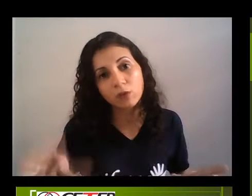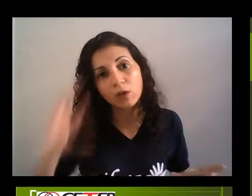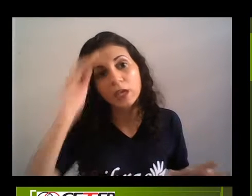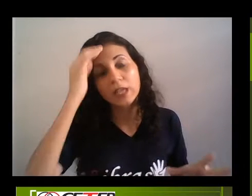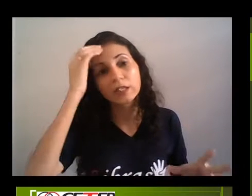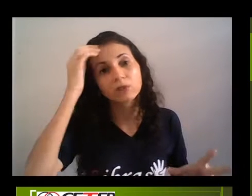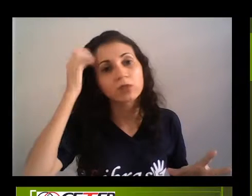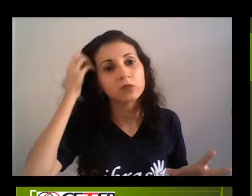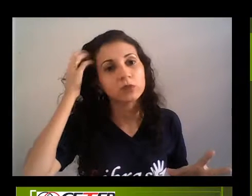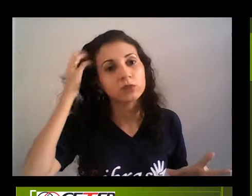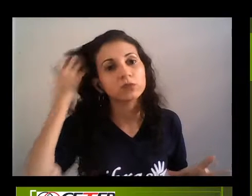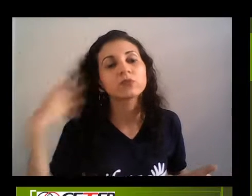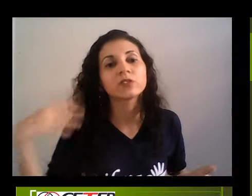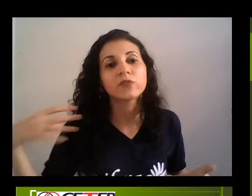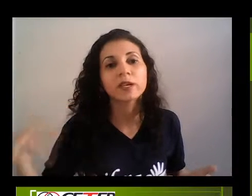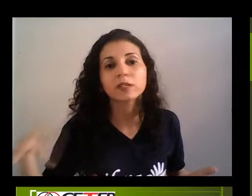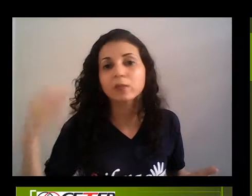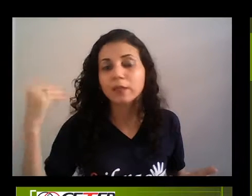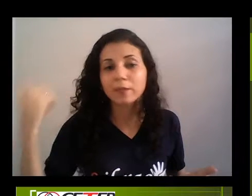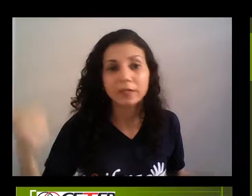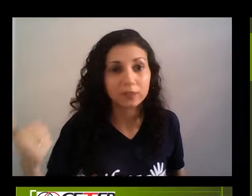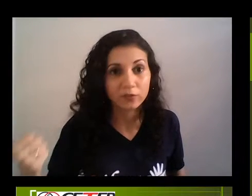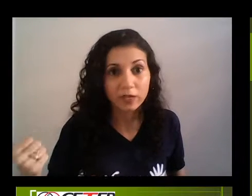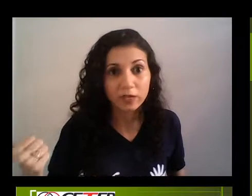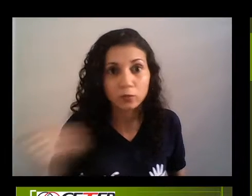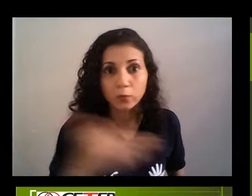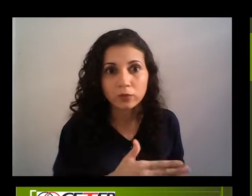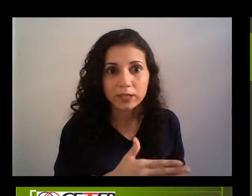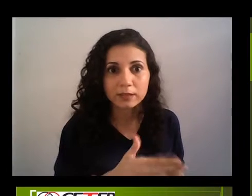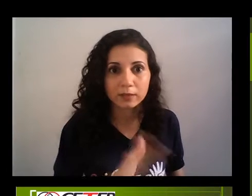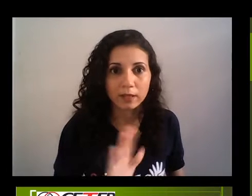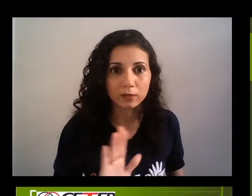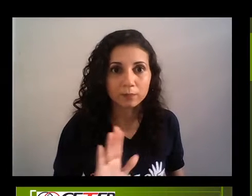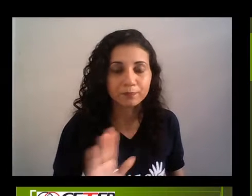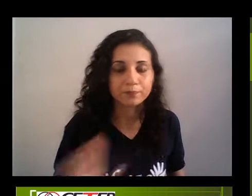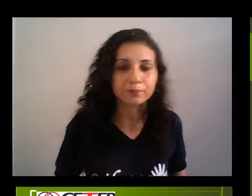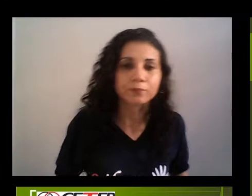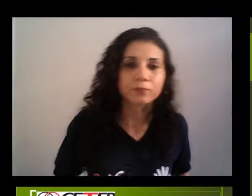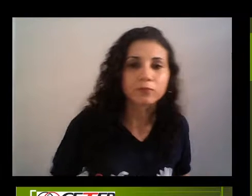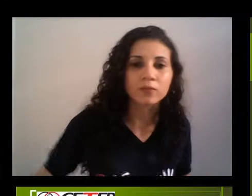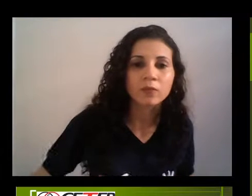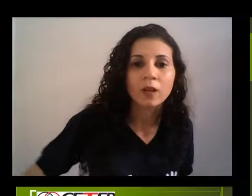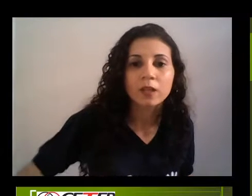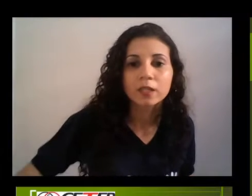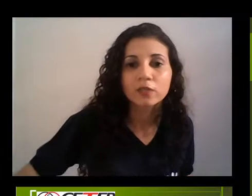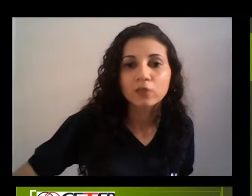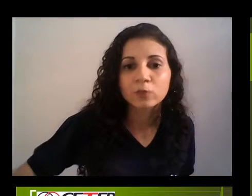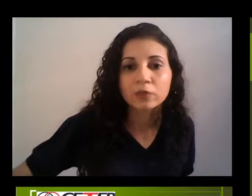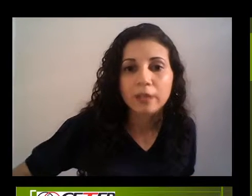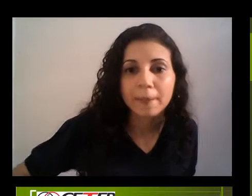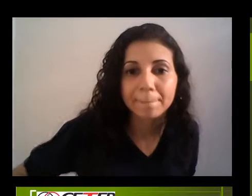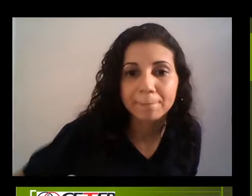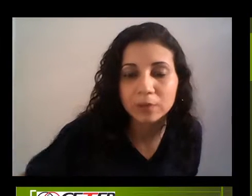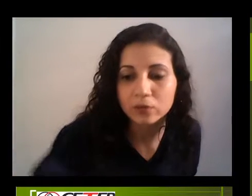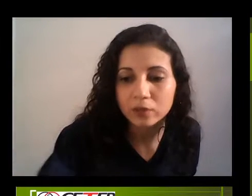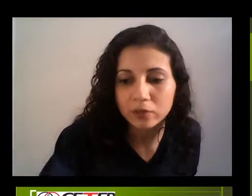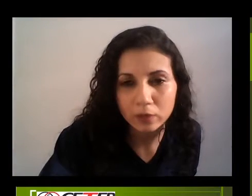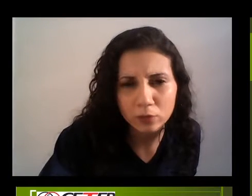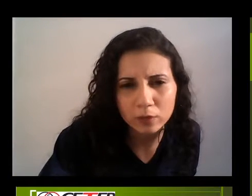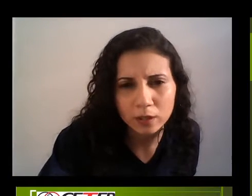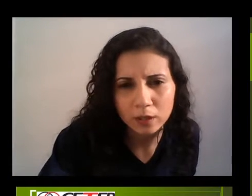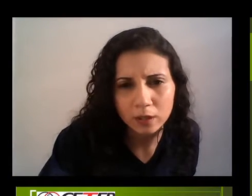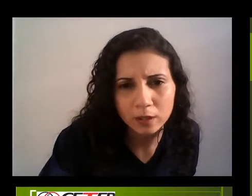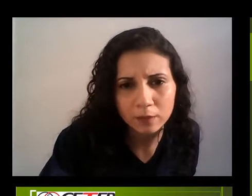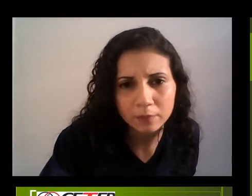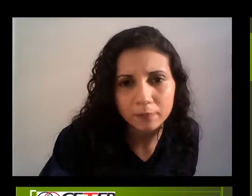motor. Então tem uma estrutura diferente, tem uma gramática diferente do português, certo? Então vamos lá, deixa eu ver se eu falei